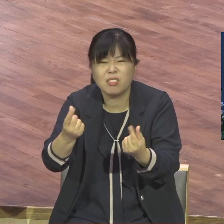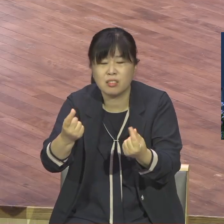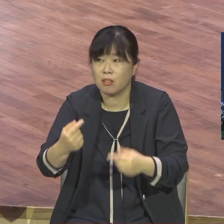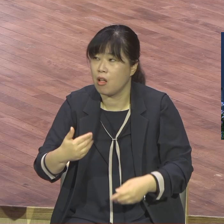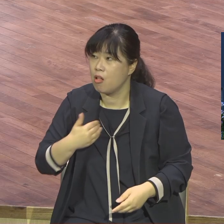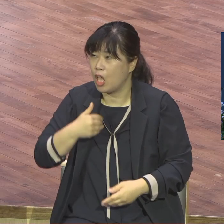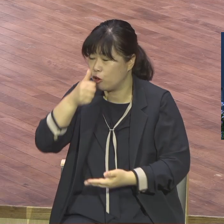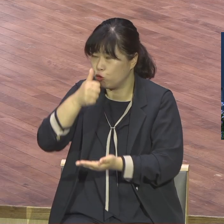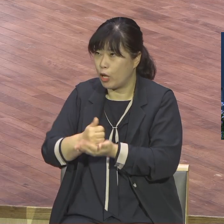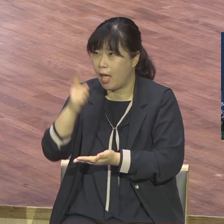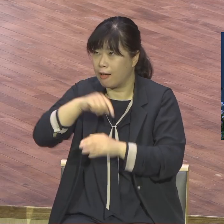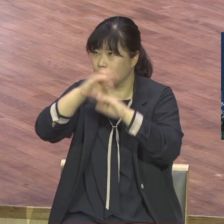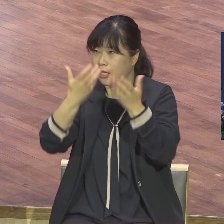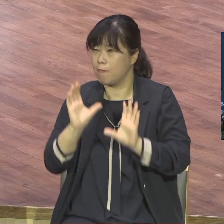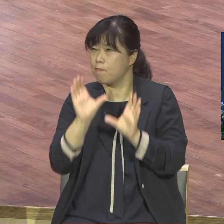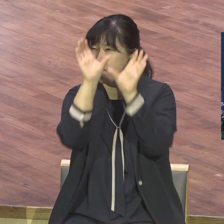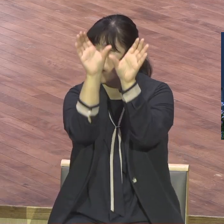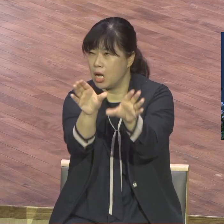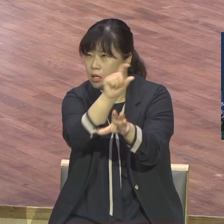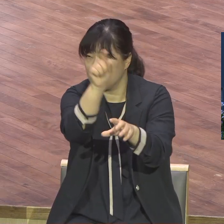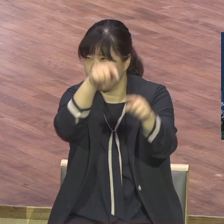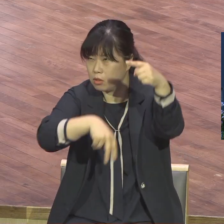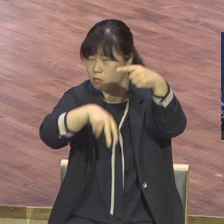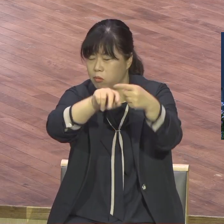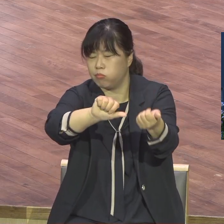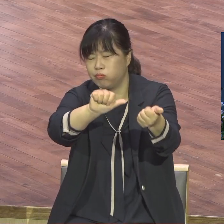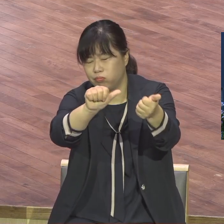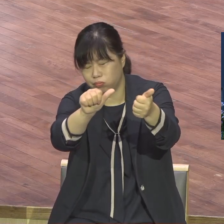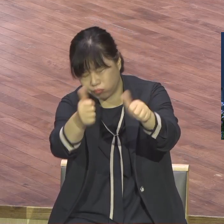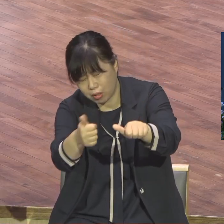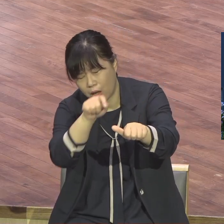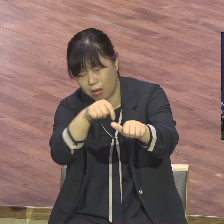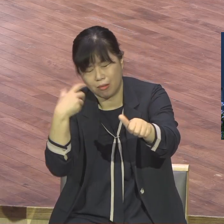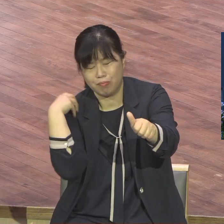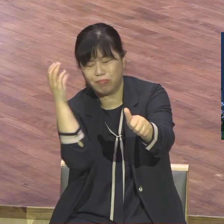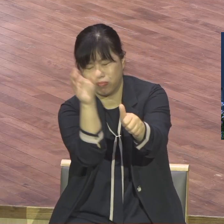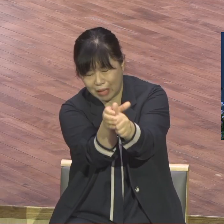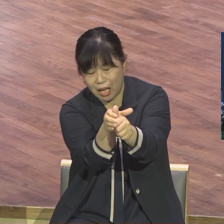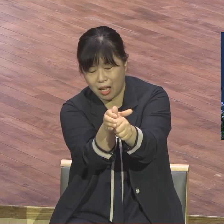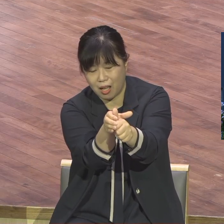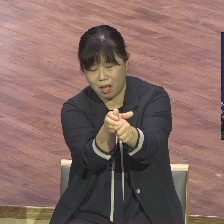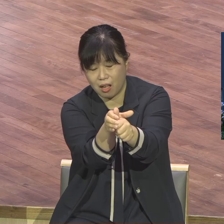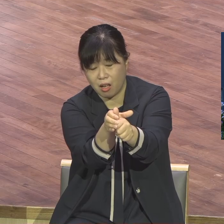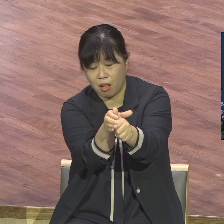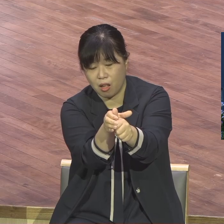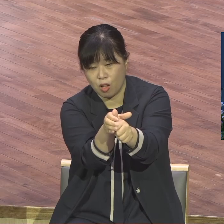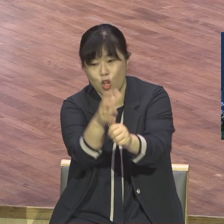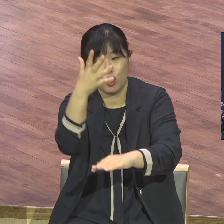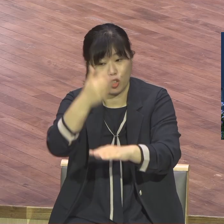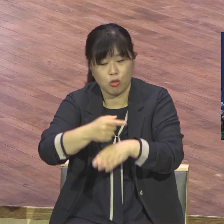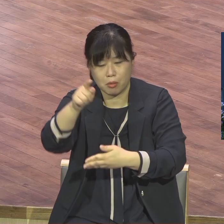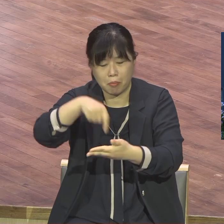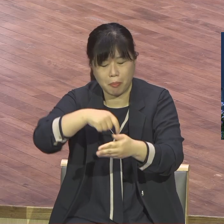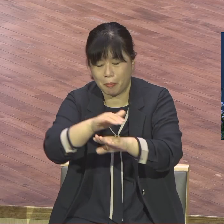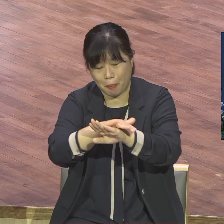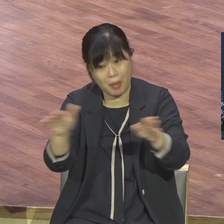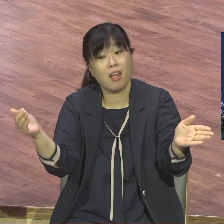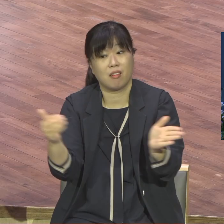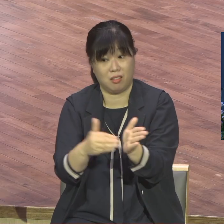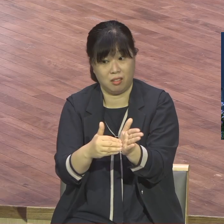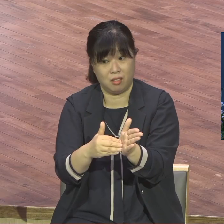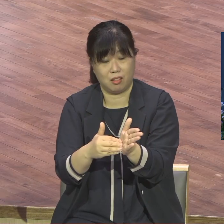다 지시면서 갚아주셨다. 그래서 예수가 그리스도 모든 문제 해결자란 거예요.